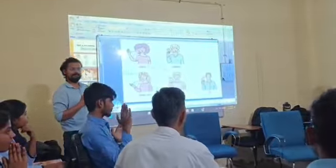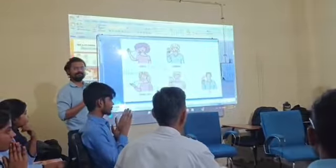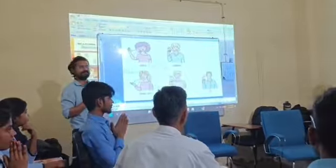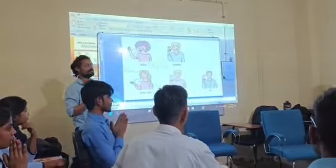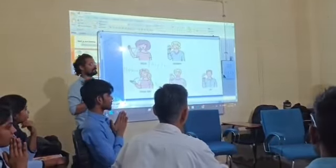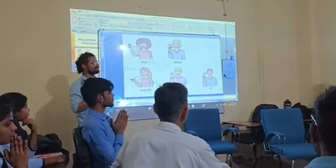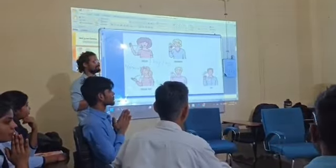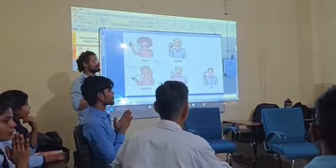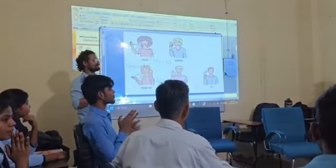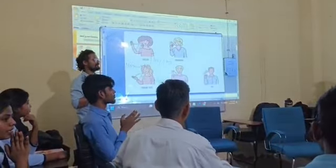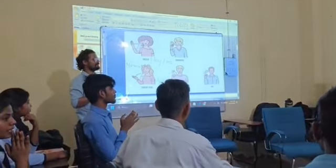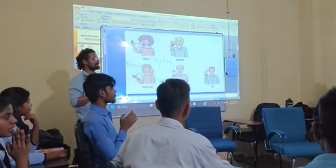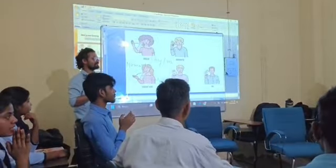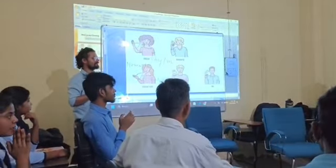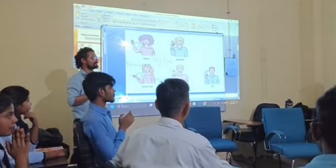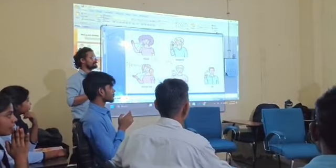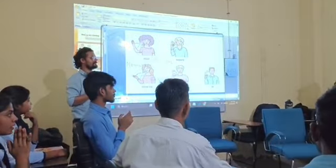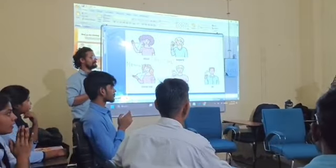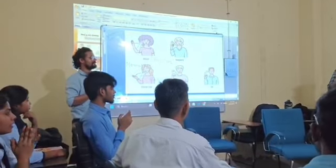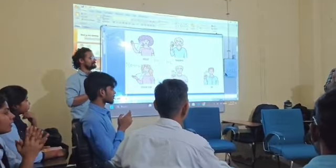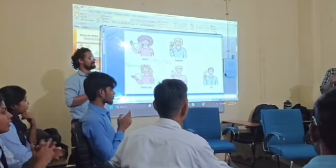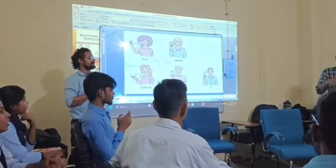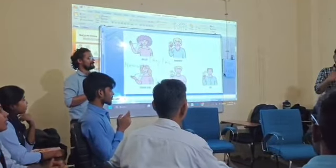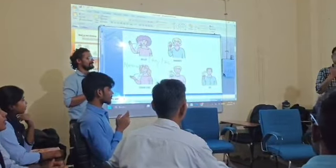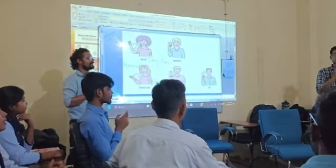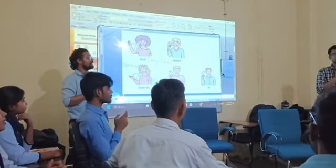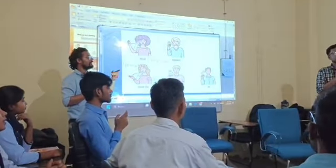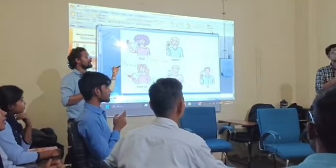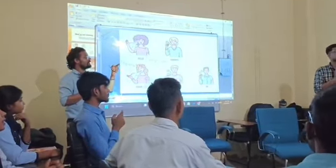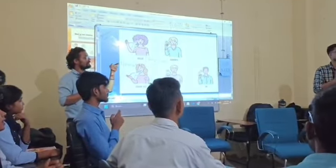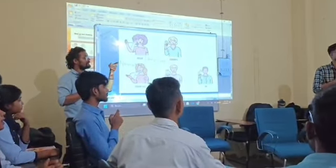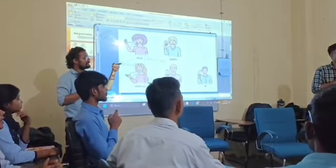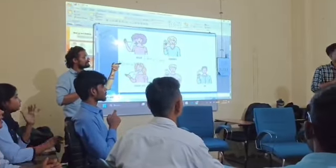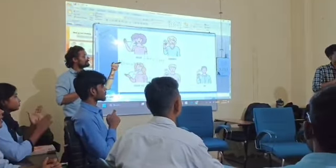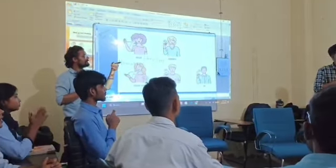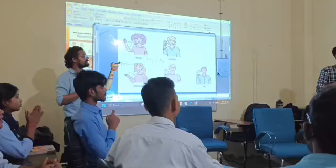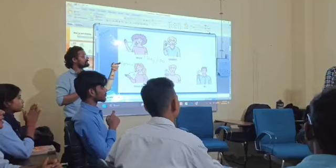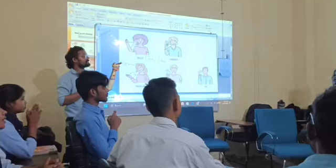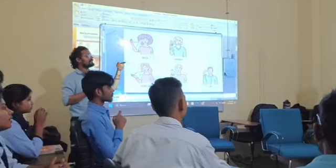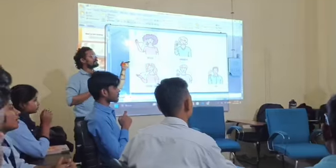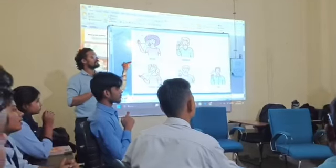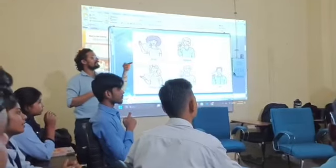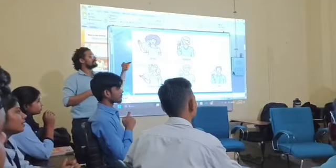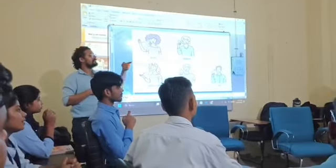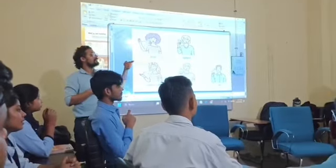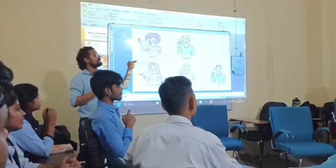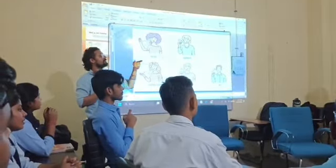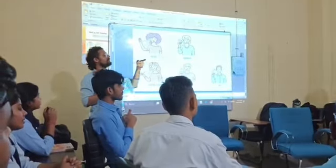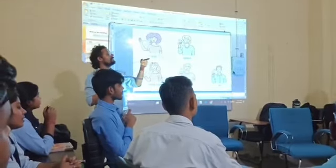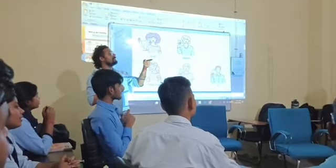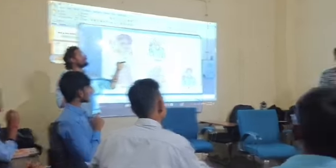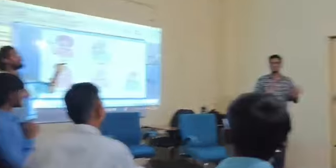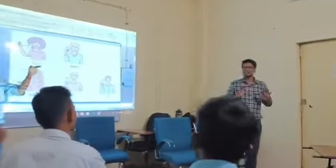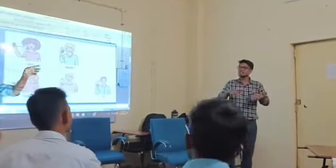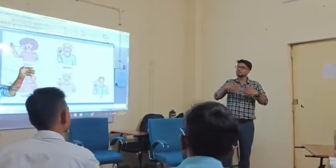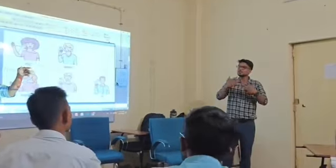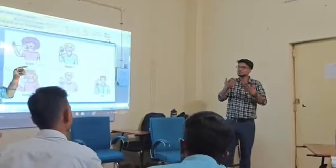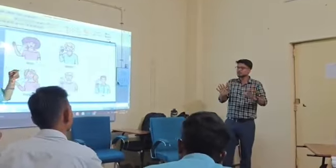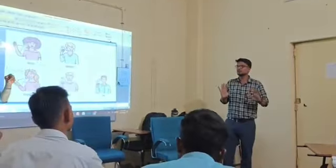आप? नॉर्मली हम बोल भी रहे थे ना, तो एक ये निकल आता है कि हम पूजा करने जा रहे हैं बोलते टाइम भी। साइन लैंग्वेज हम ना भी